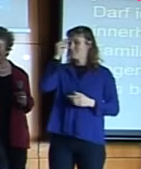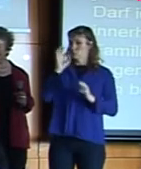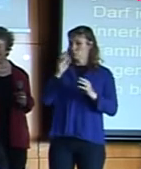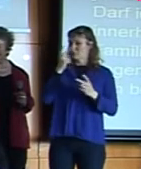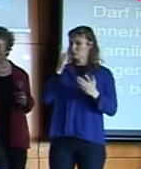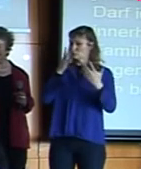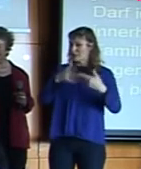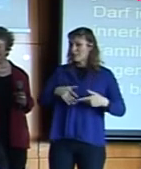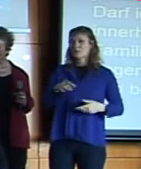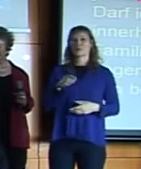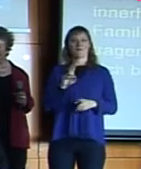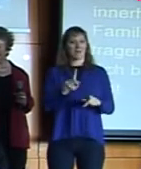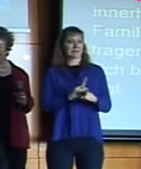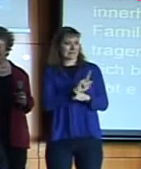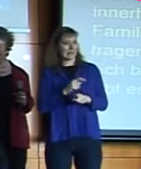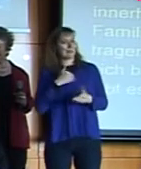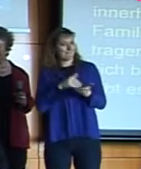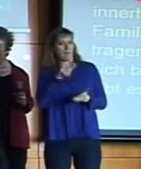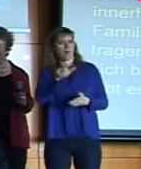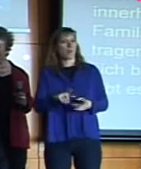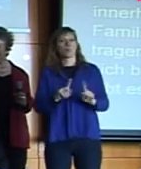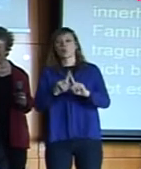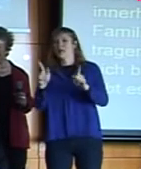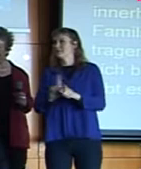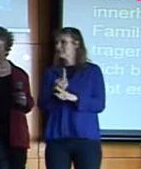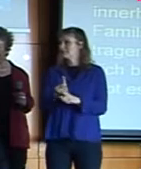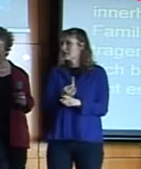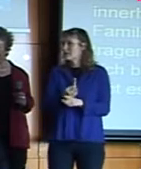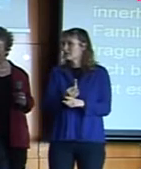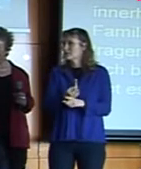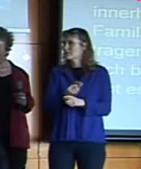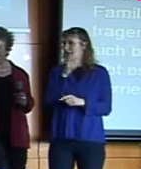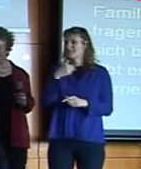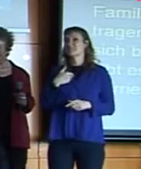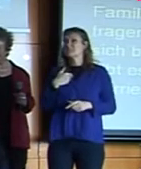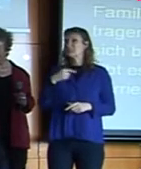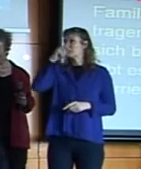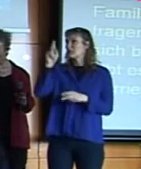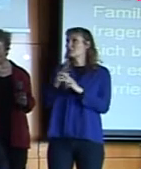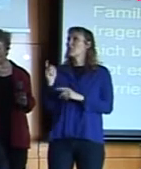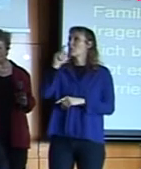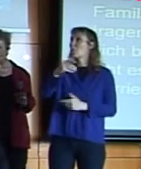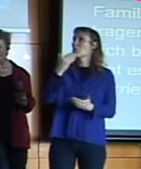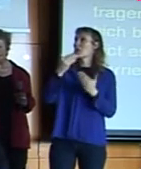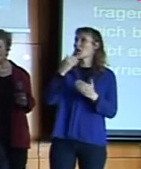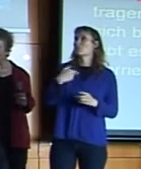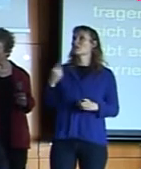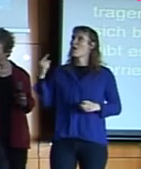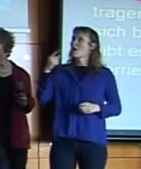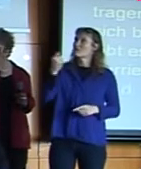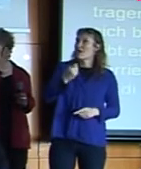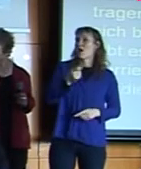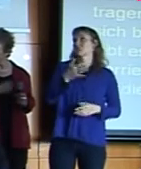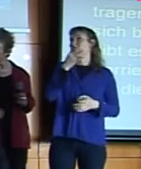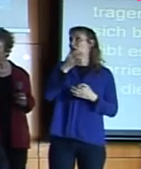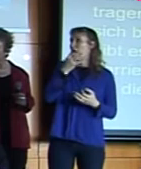Menschen, haben die dann Zeit, wenn ich sie brauchen würde? Zahlt sich das aus? Zahlt sich mein Aufwand aus? Oder